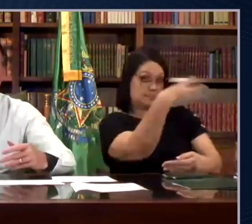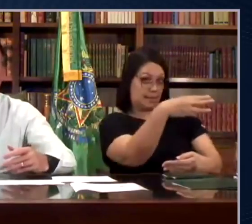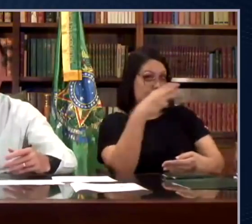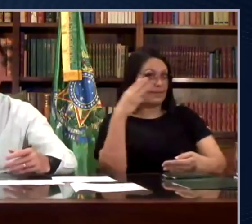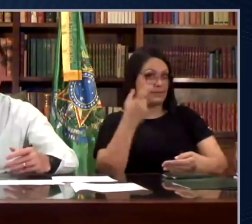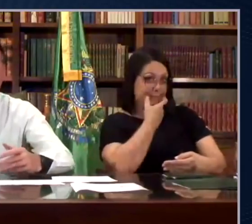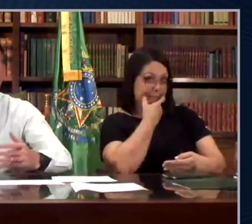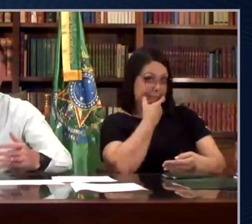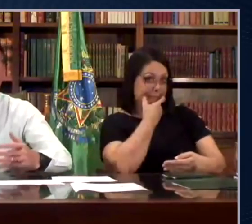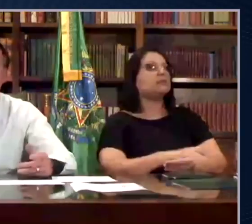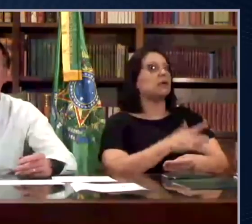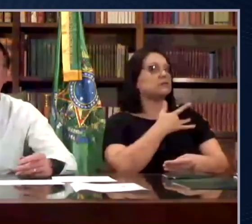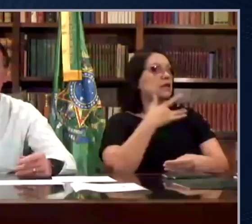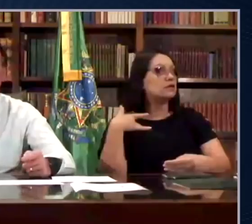aquela